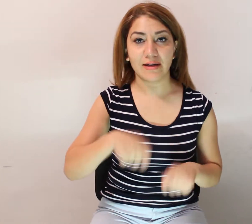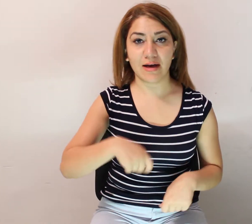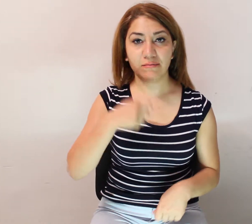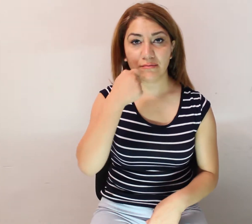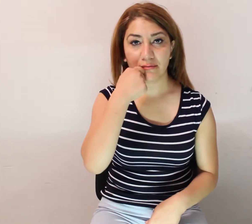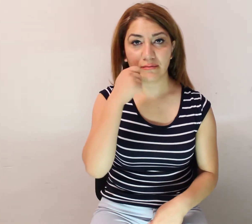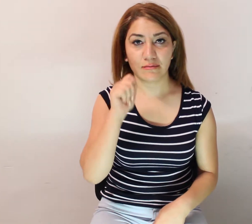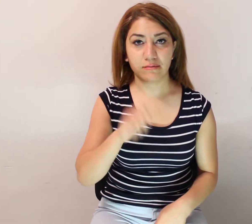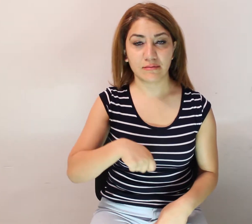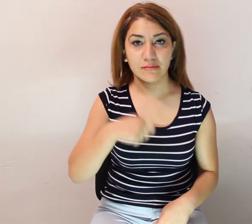Ուկրաինա,